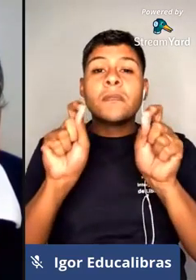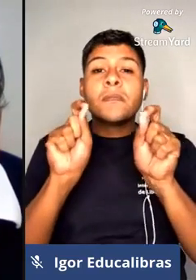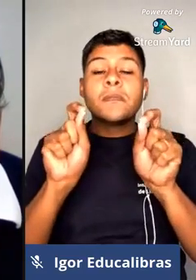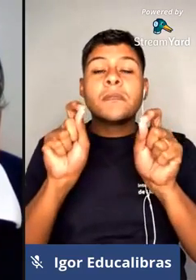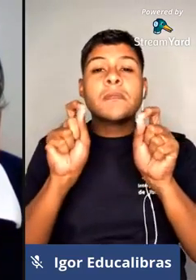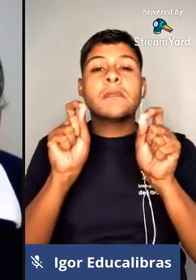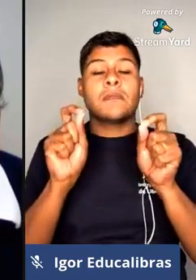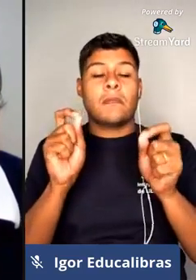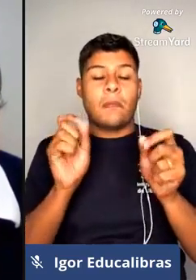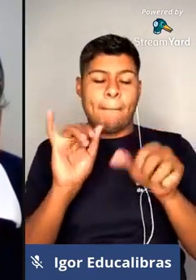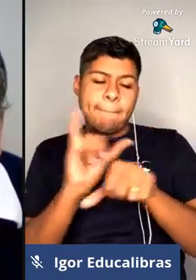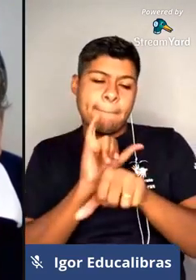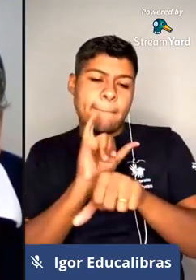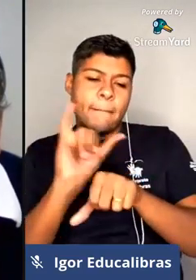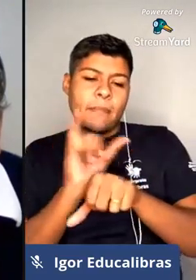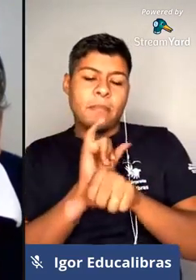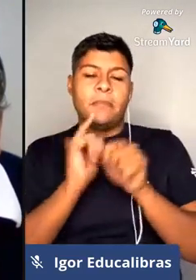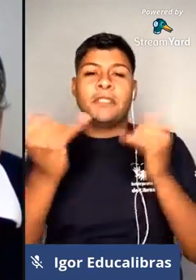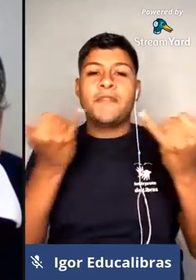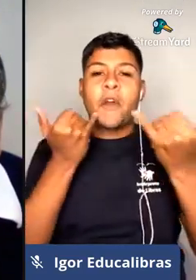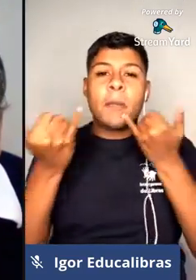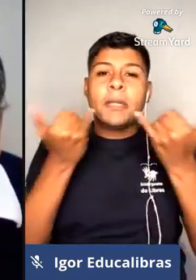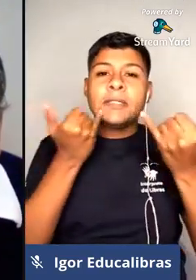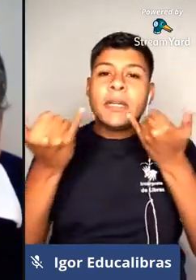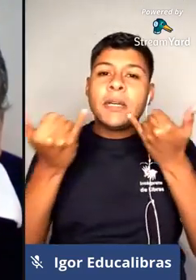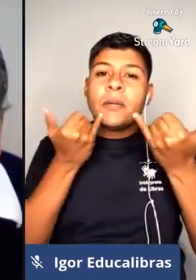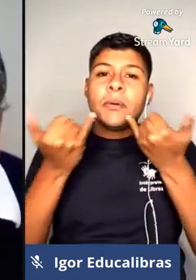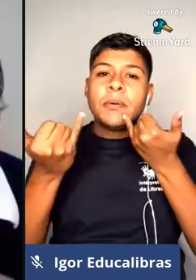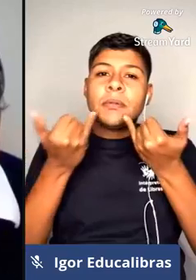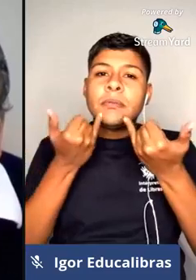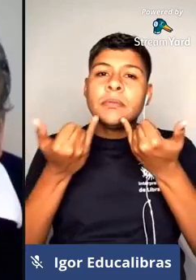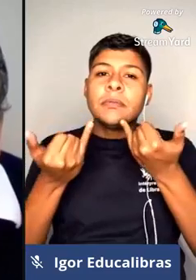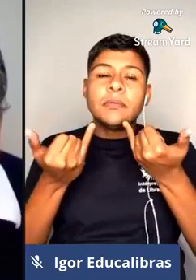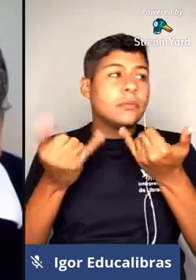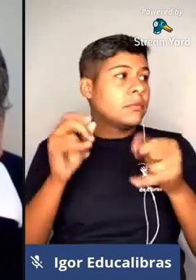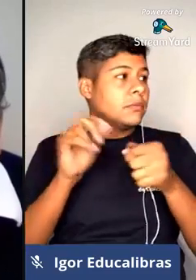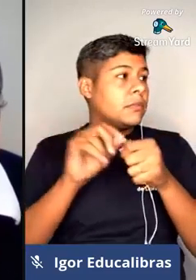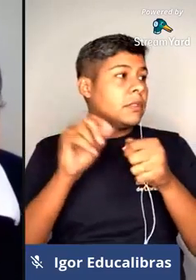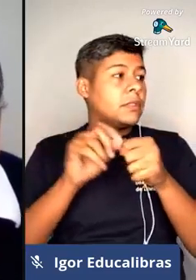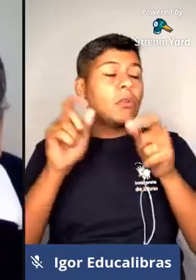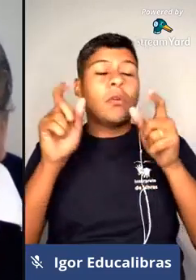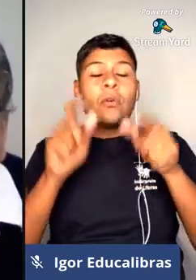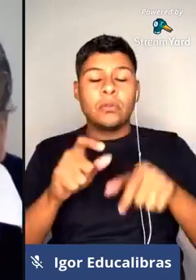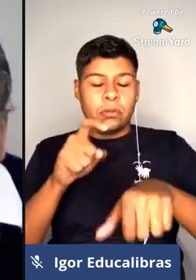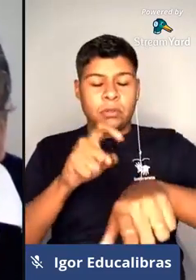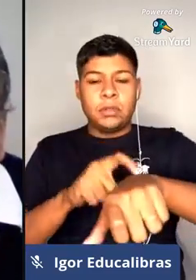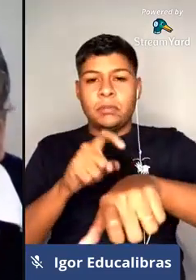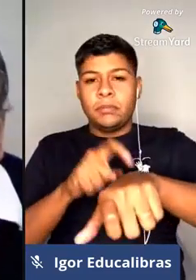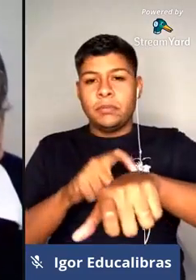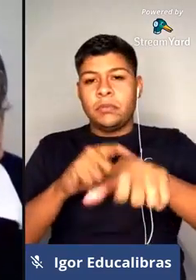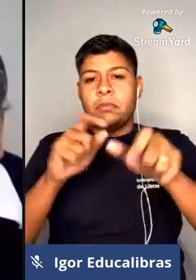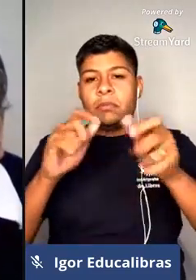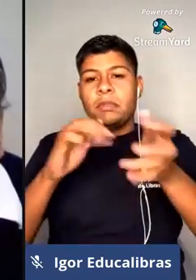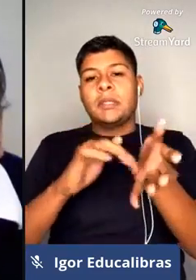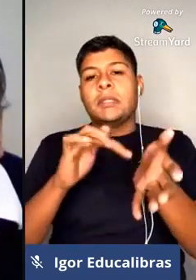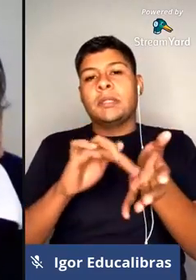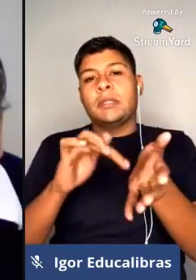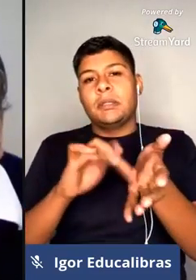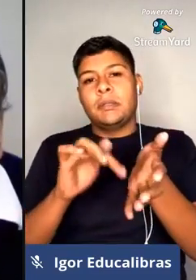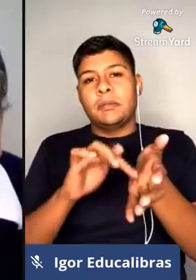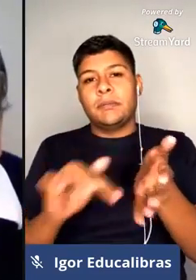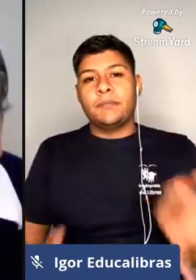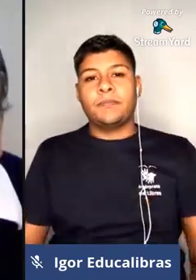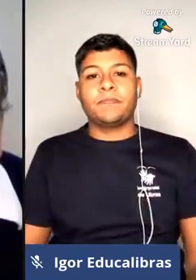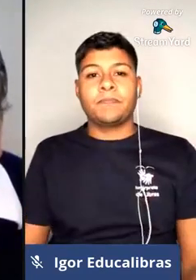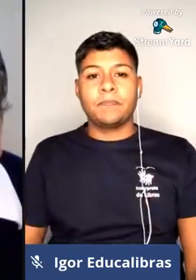uma juntada de informações que foi feita no nosso período, né, lá na Secretaria. Okay. E